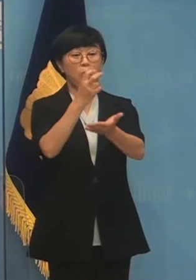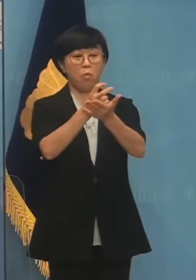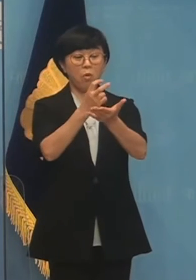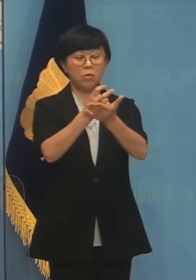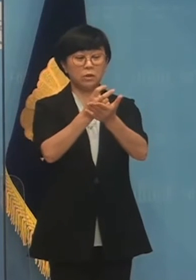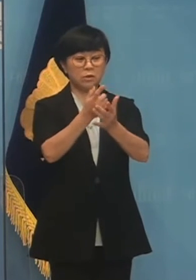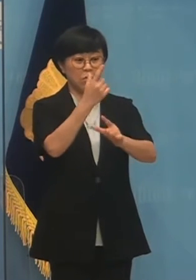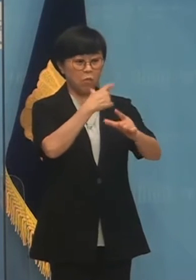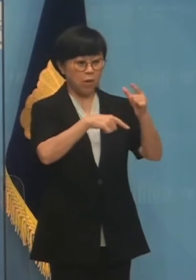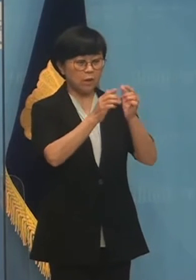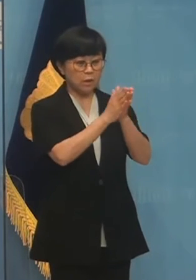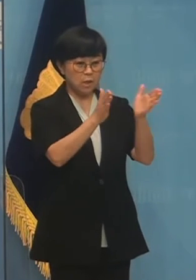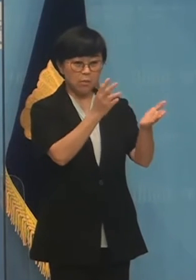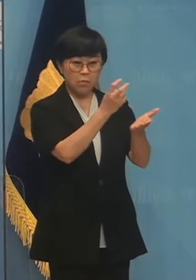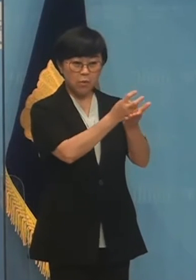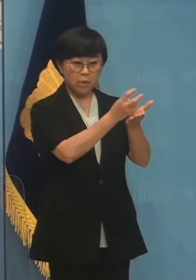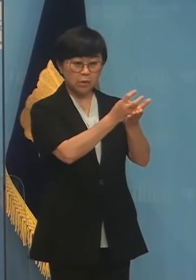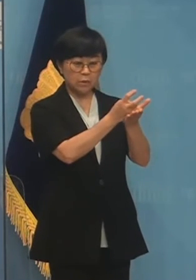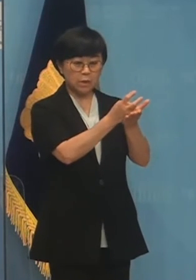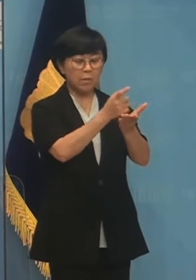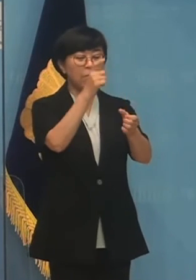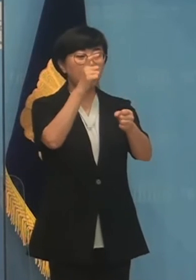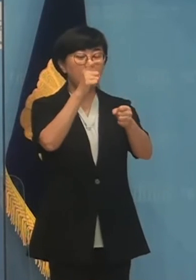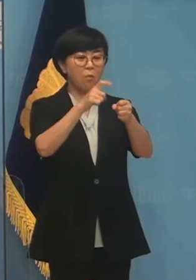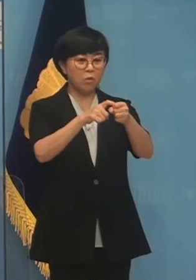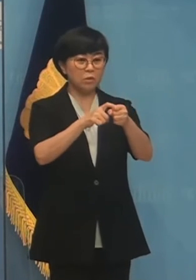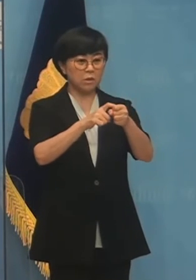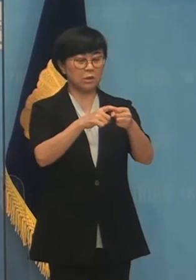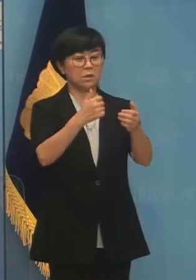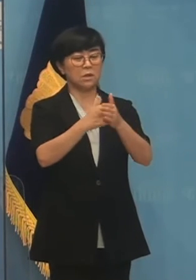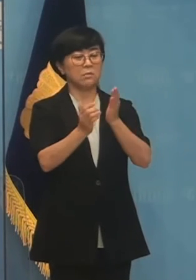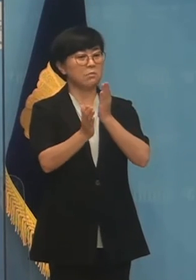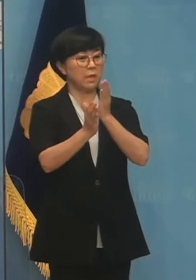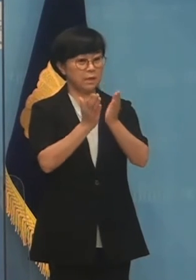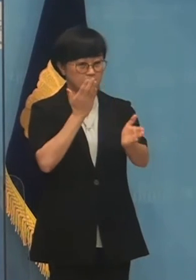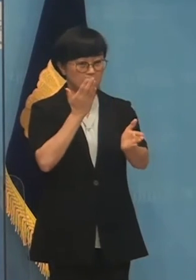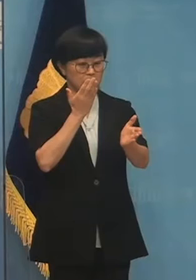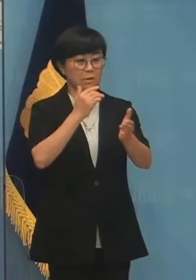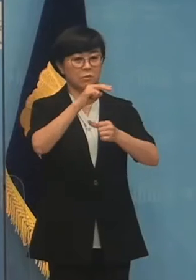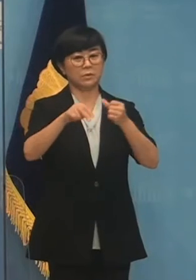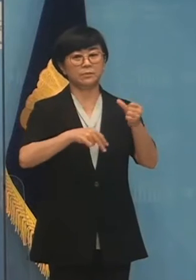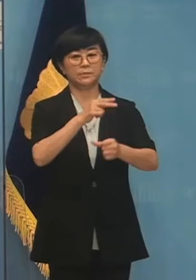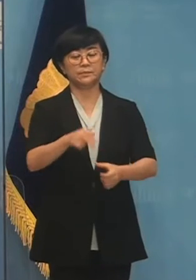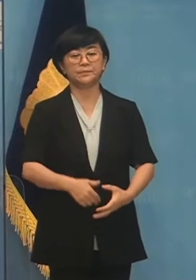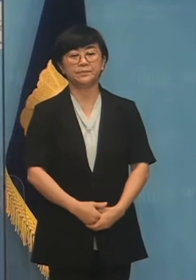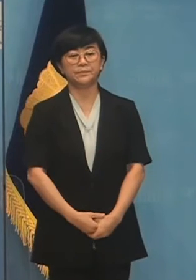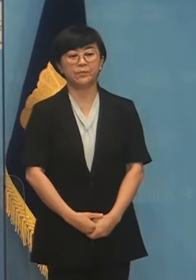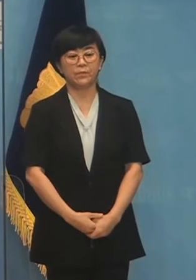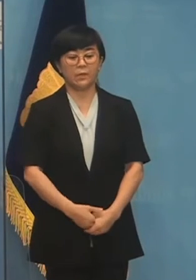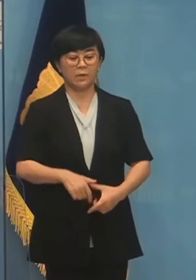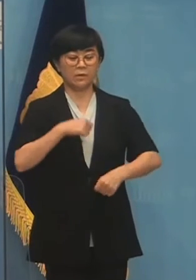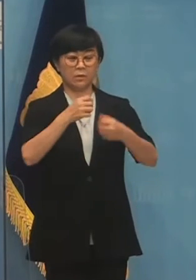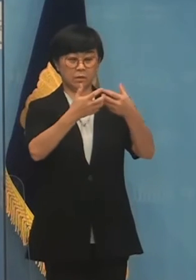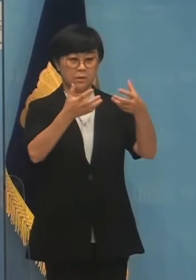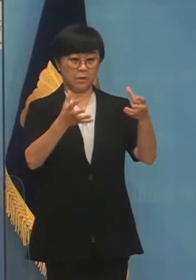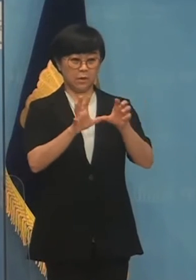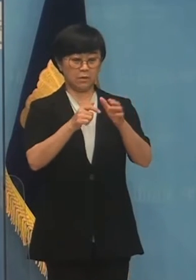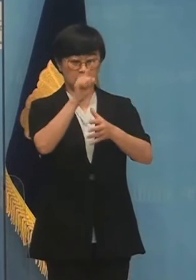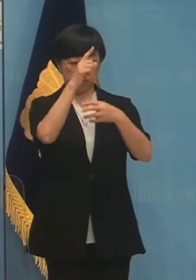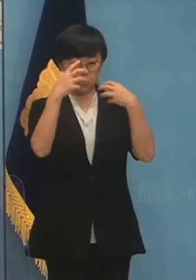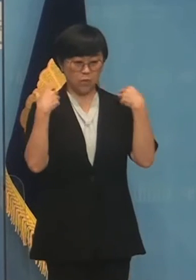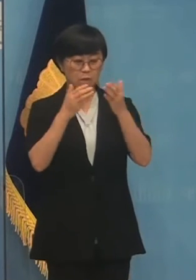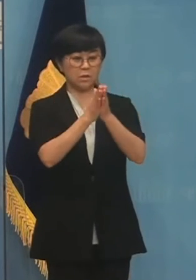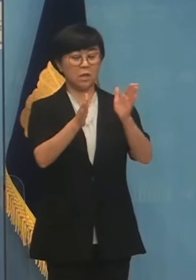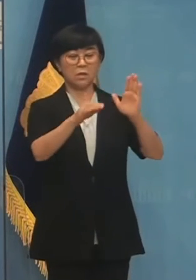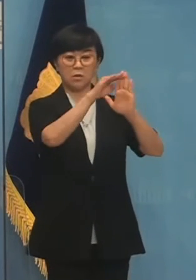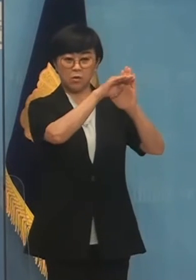시행령이 오히려 법의 취지를 훼손하는 폐류를 저지르게 된 셈입니다. 정의당은 정부의